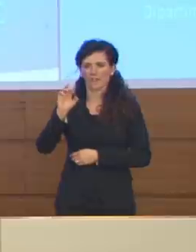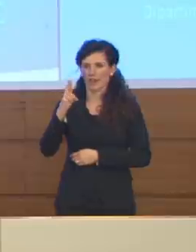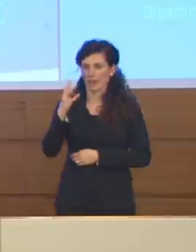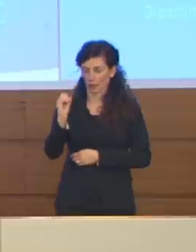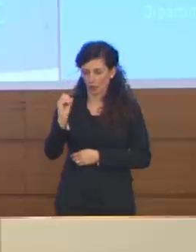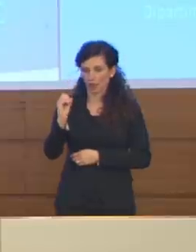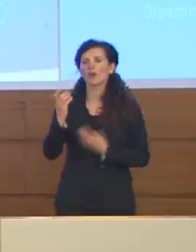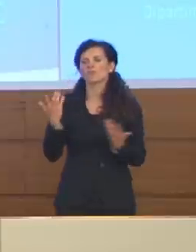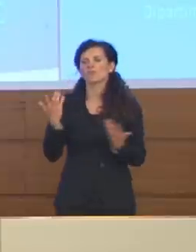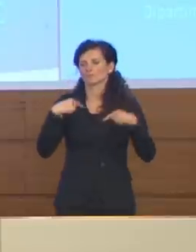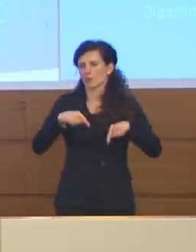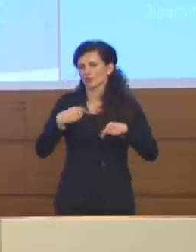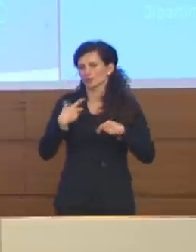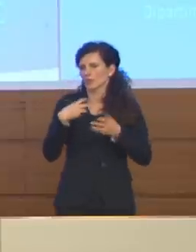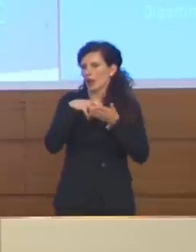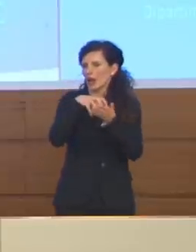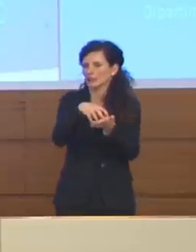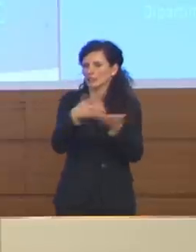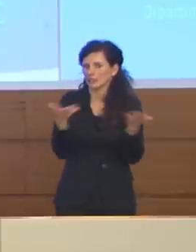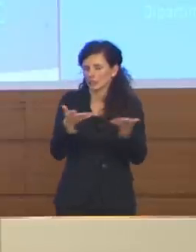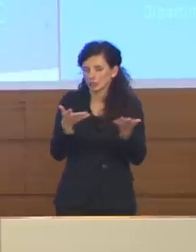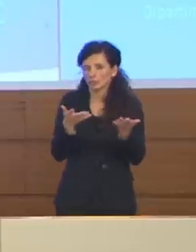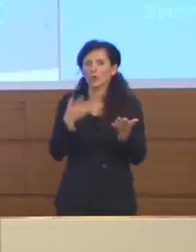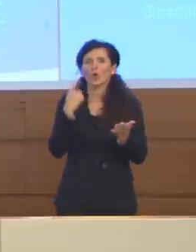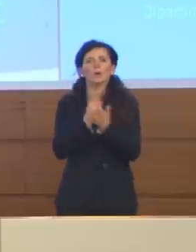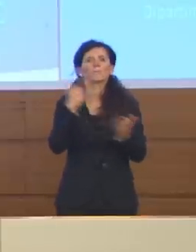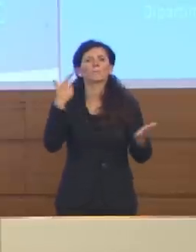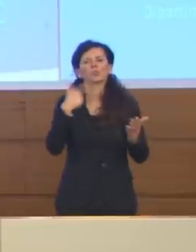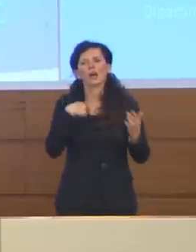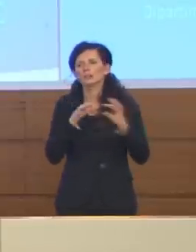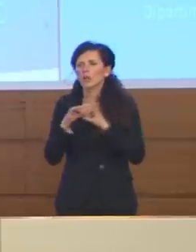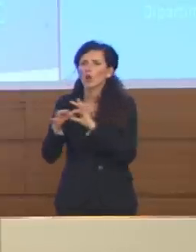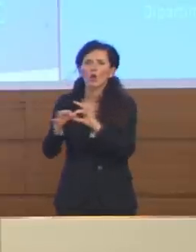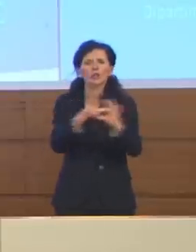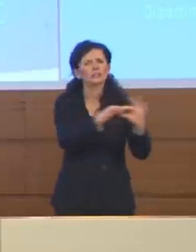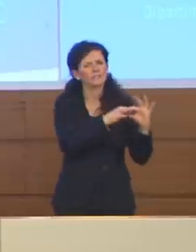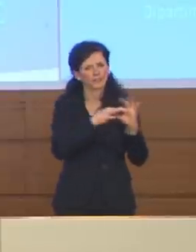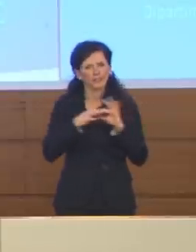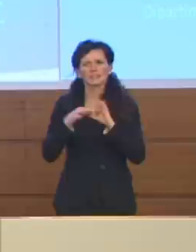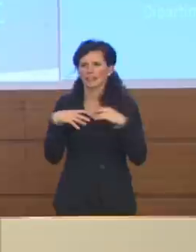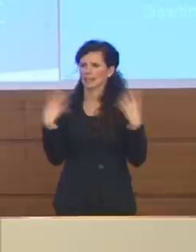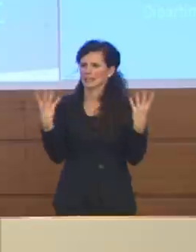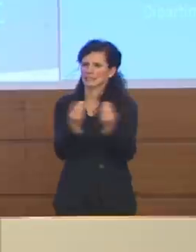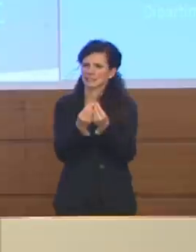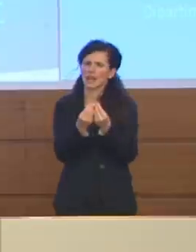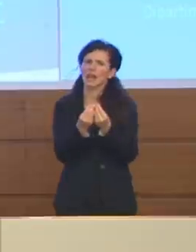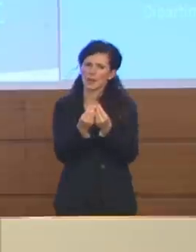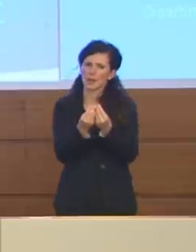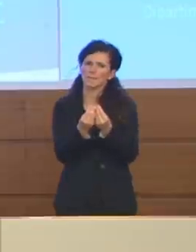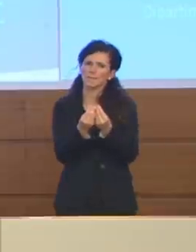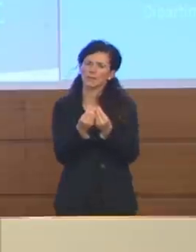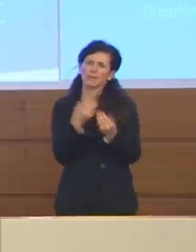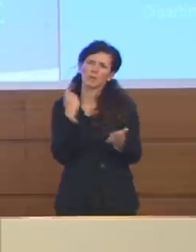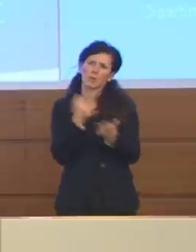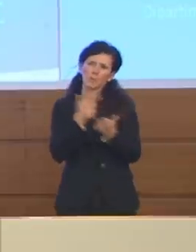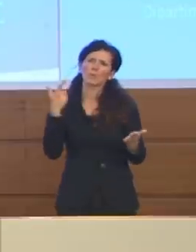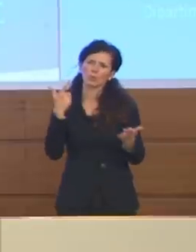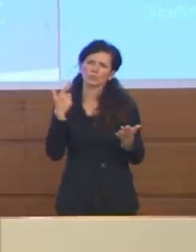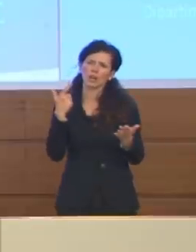importante condividere con voi anche perché devo dire poi anche apparso